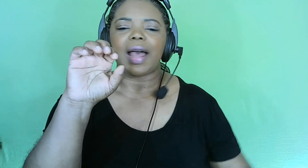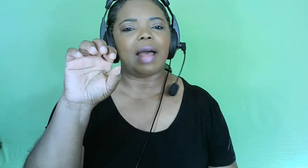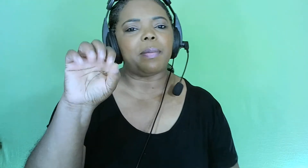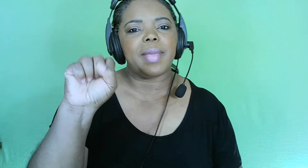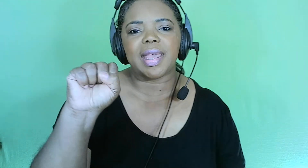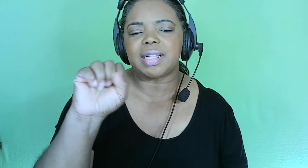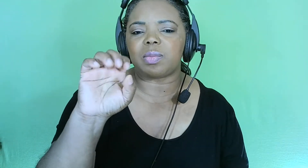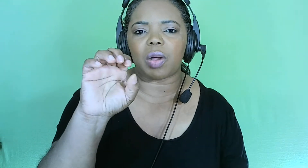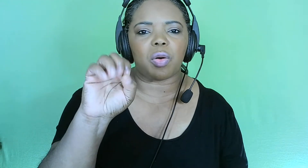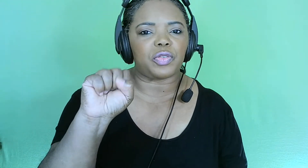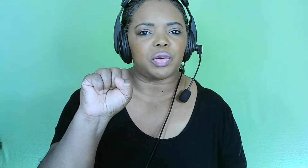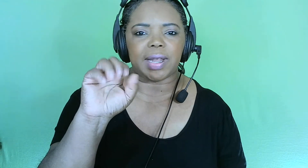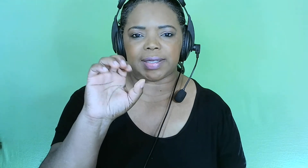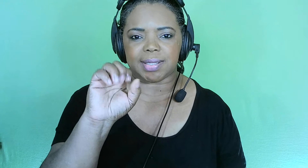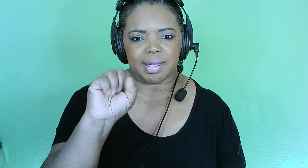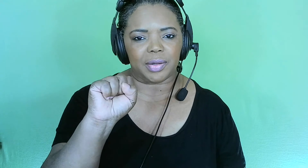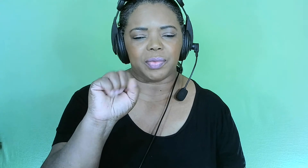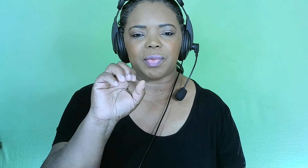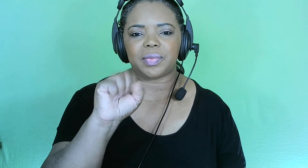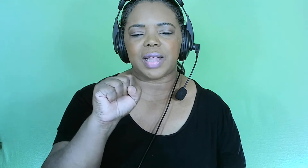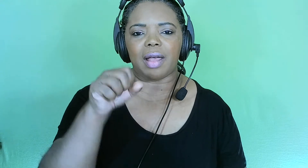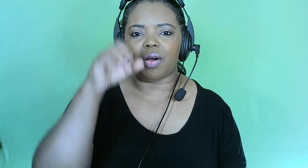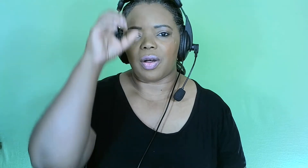a mesma configuração, tá, ó.